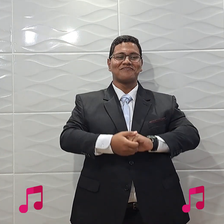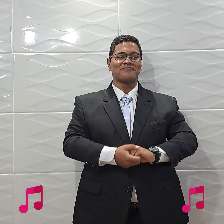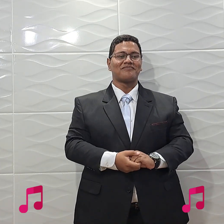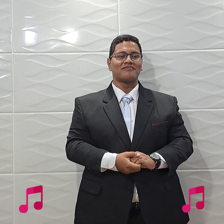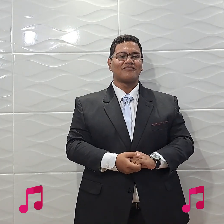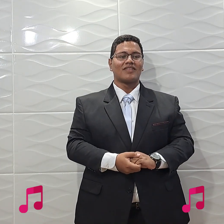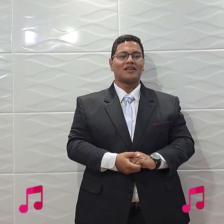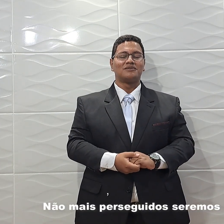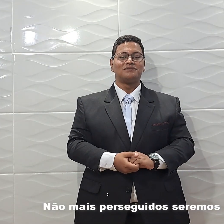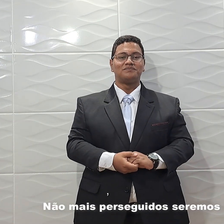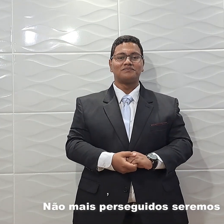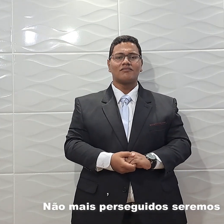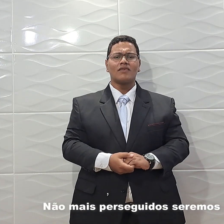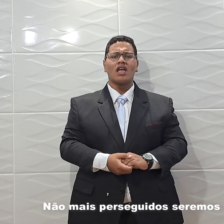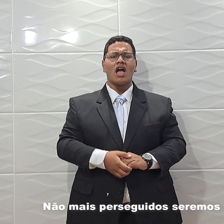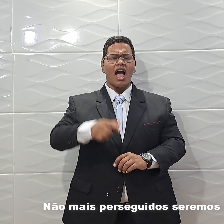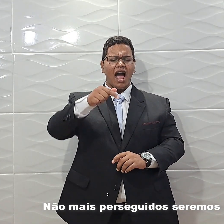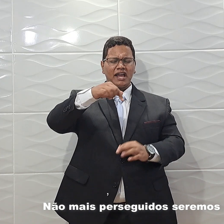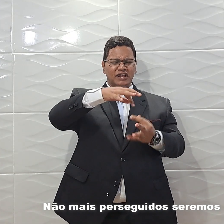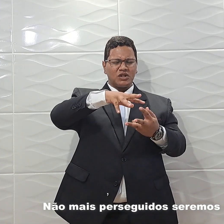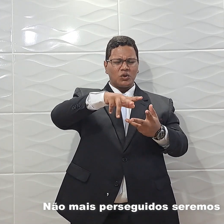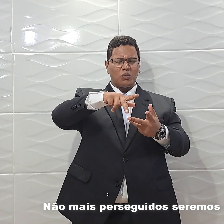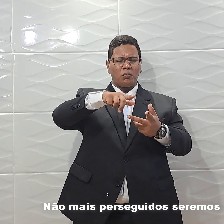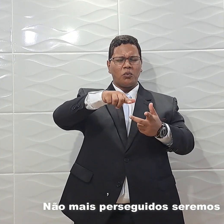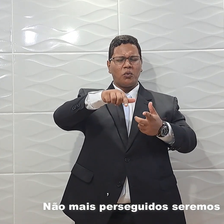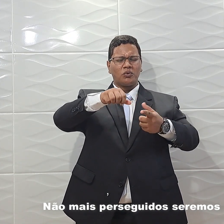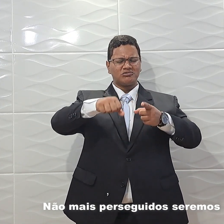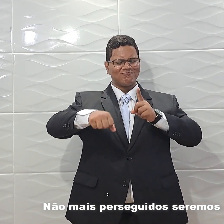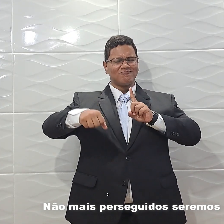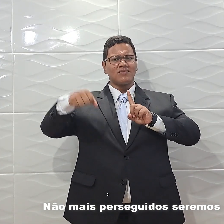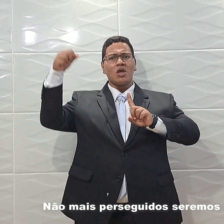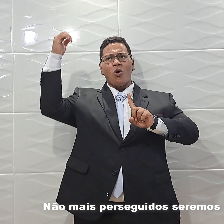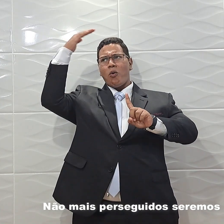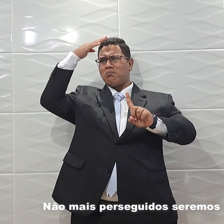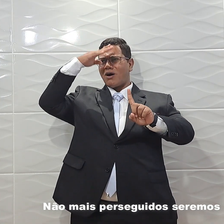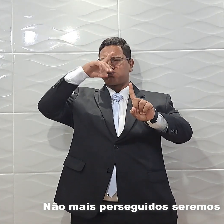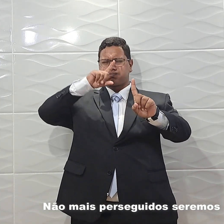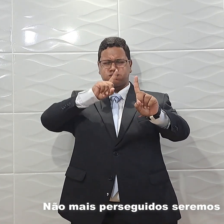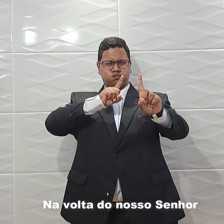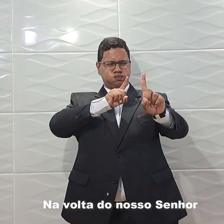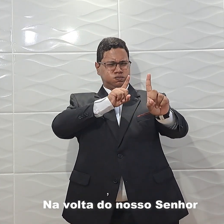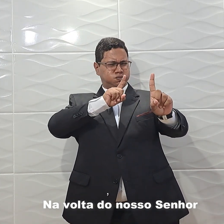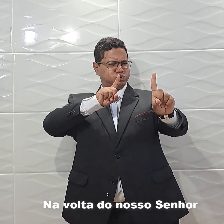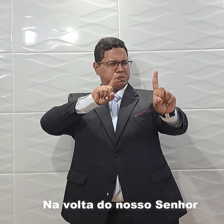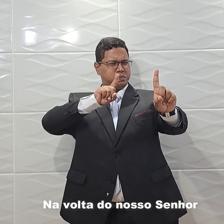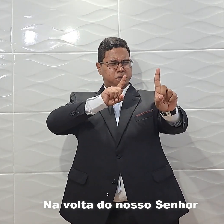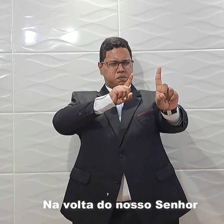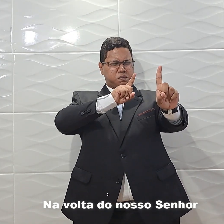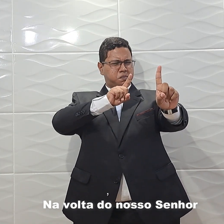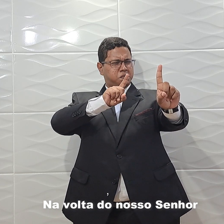Não mais perseguidos seremos Na volta